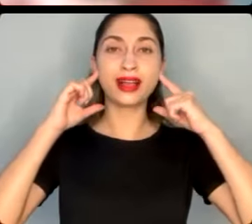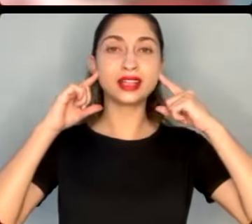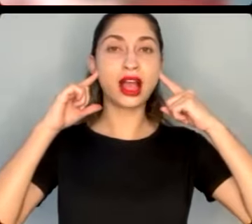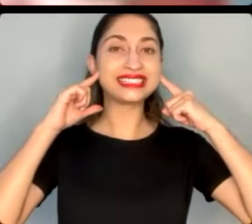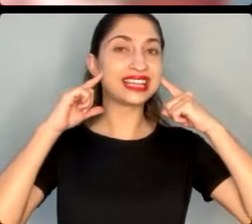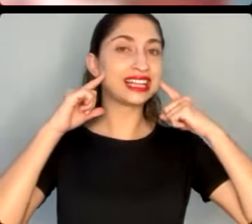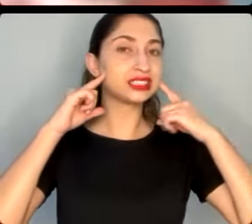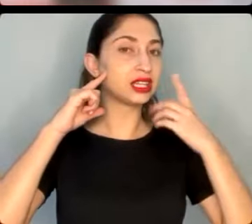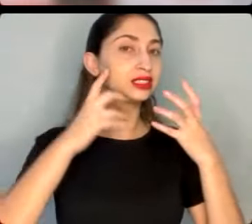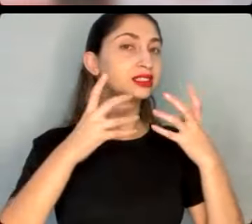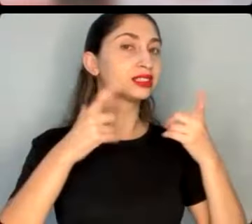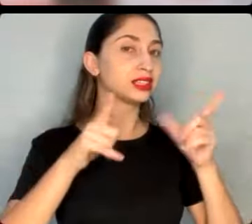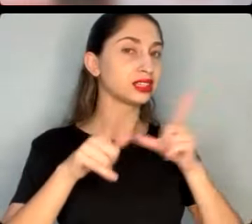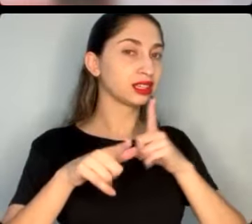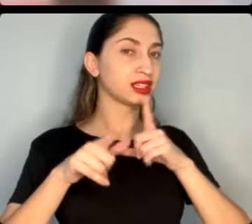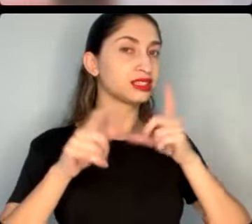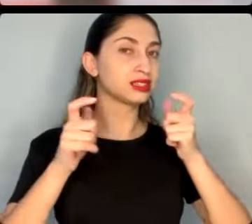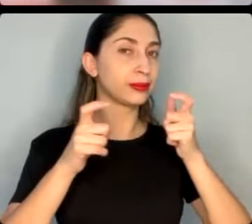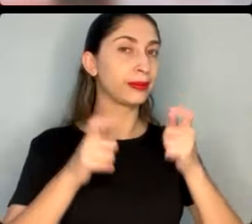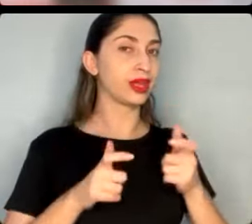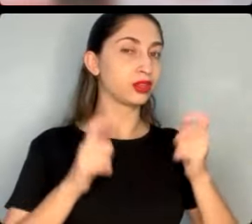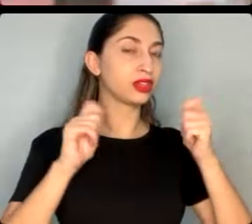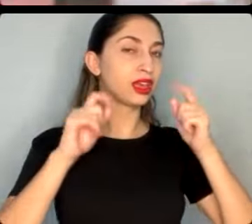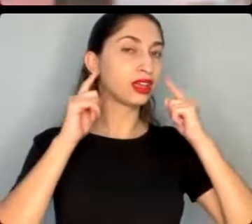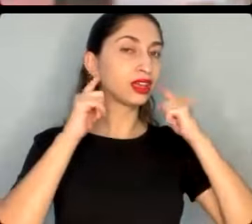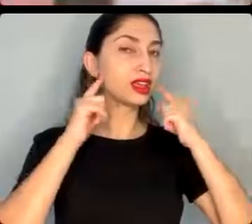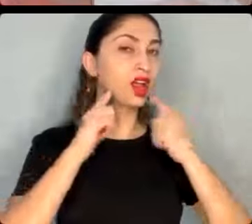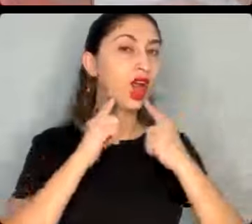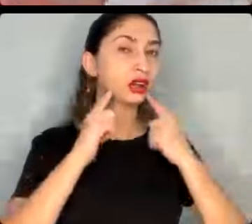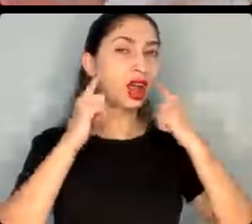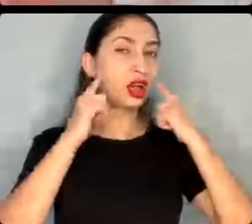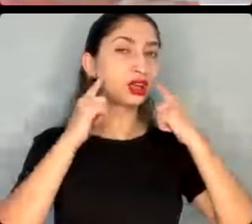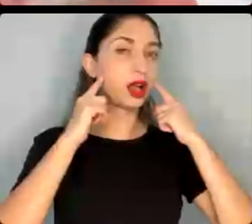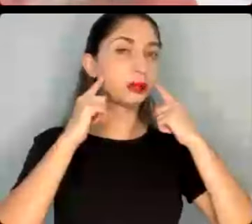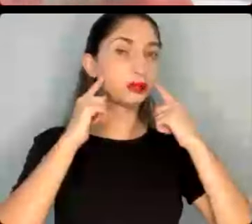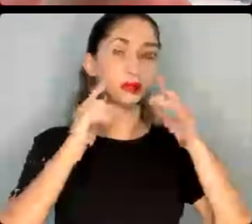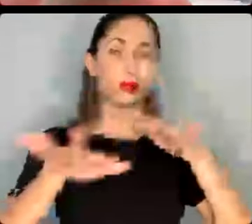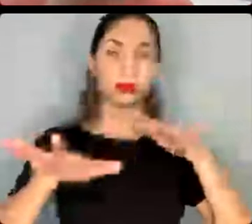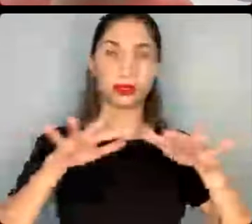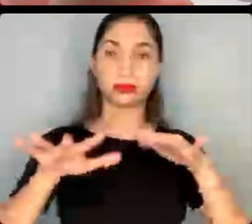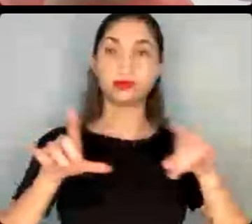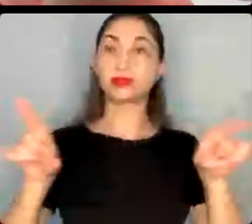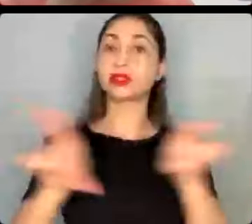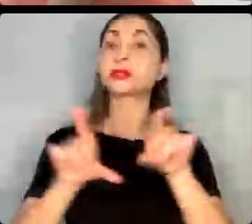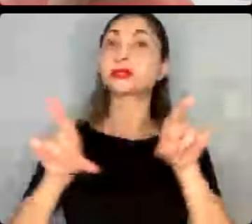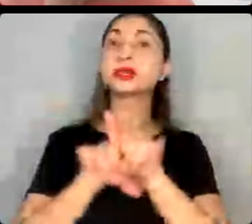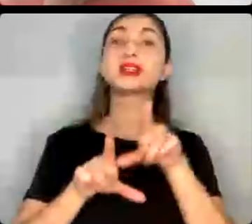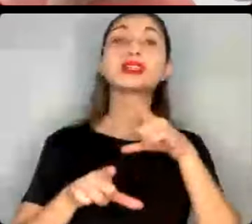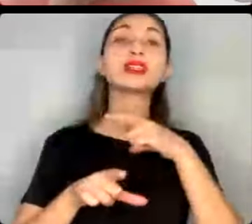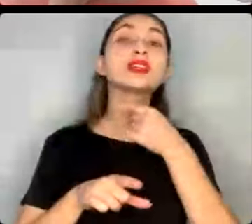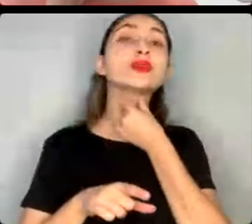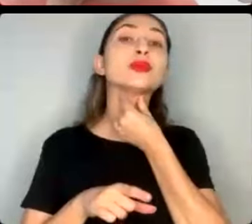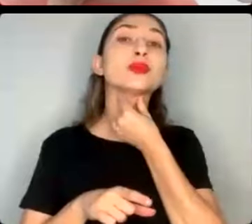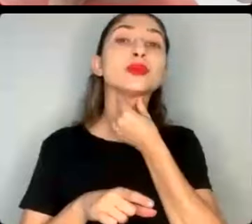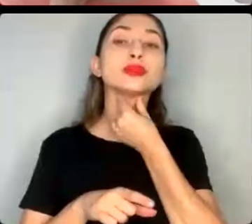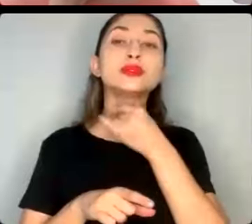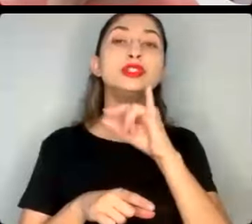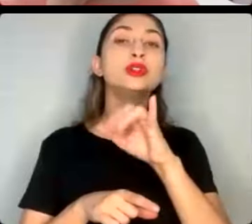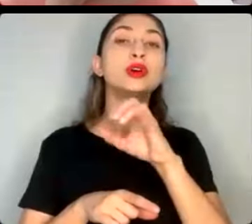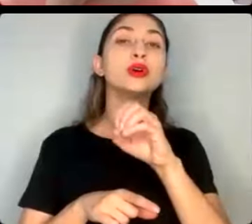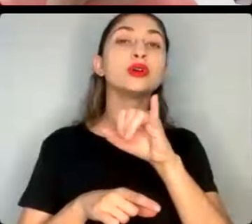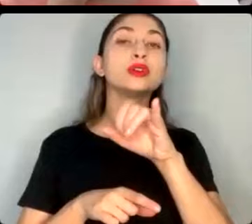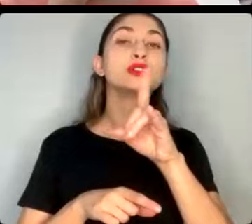atrás. E a gente tem também um ossinho hioide, ele fica aqui bem profundo